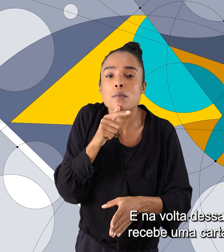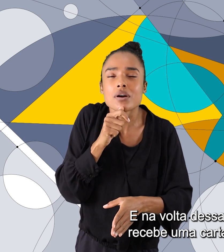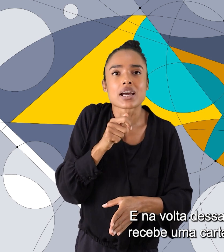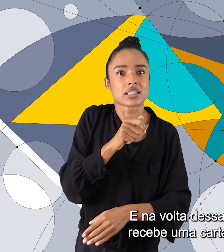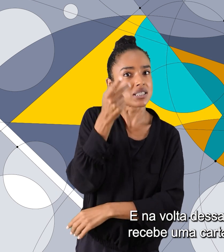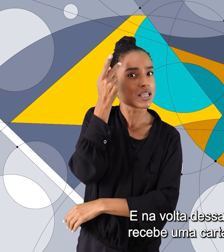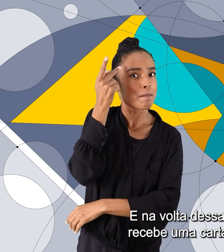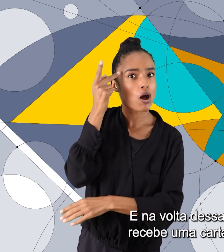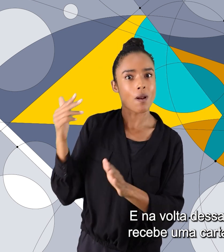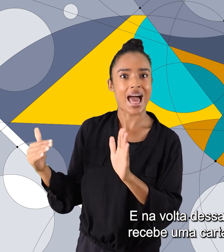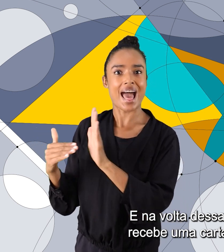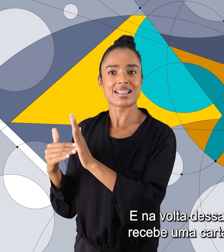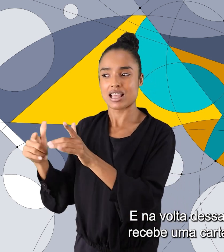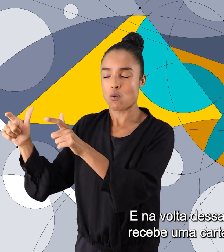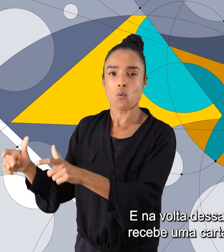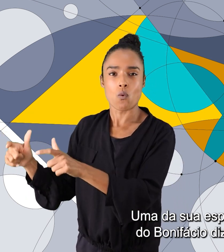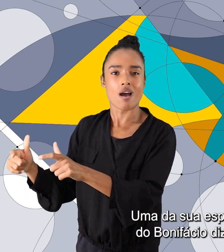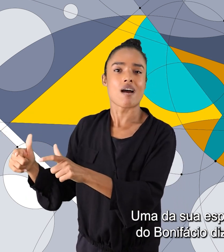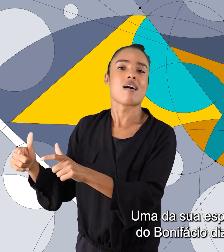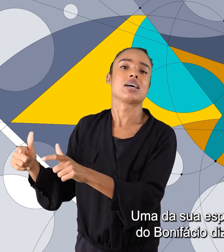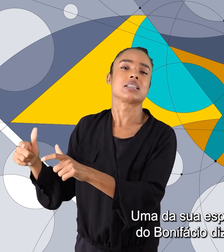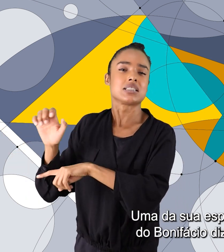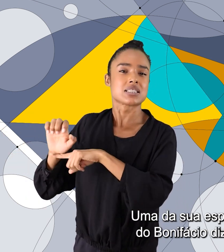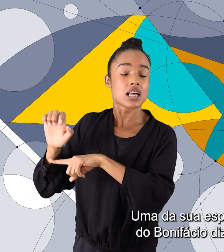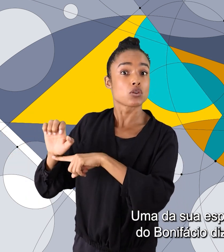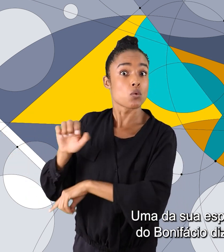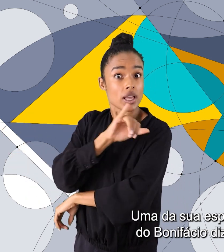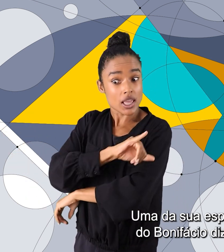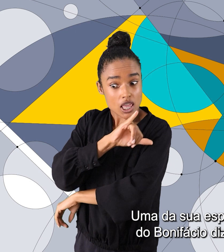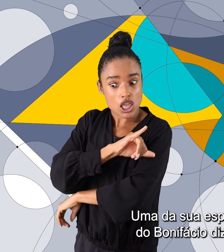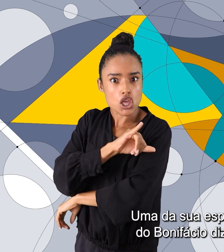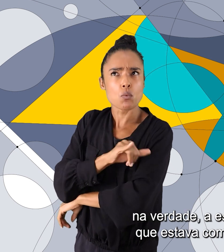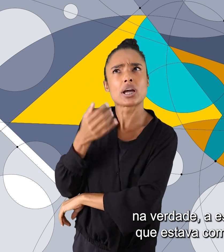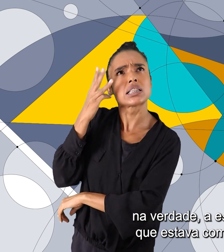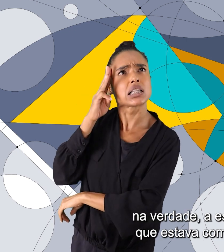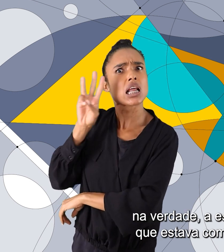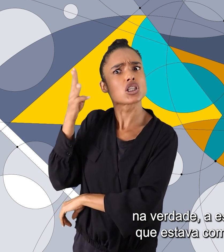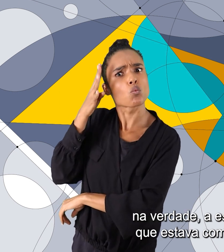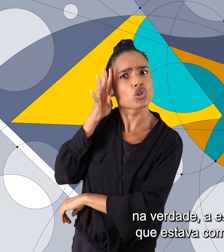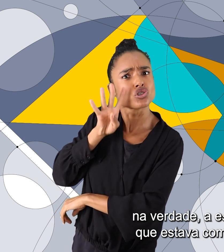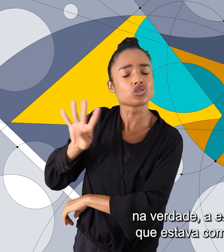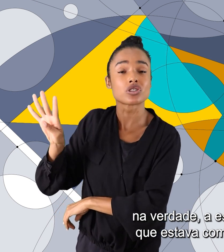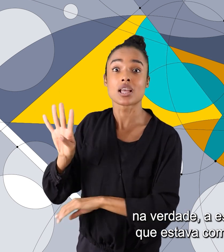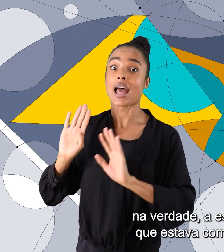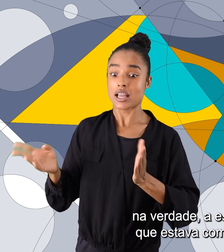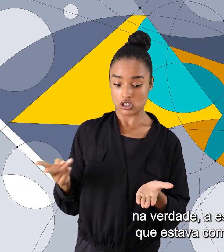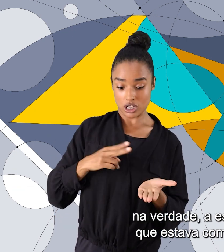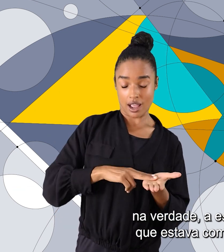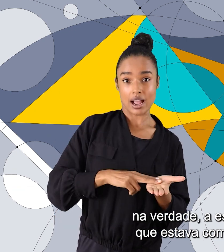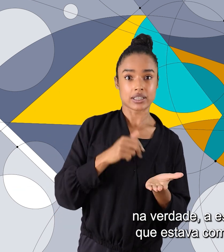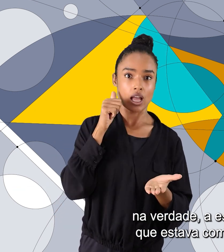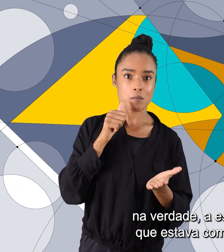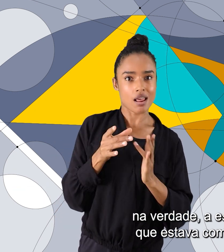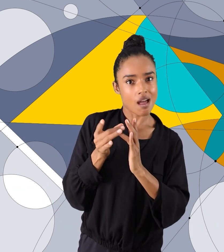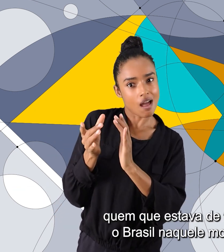viagem, ele recebe uma carta, 2, né, uma da sua esposa e outra do Bonifácio, dizendo que, na verdade, a esposa dele, que está estava